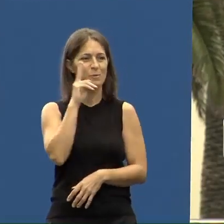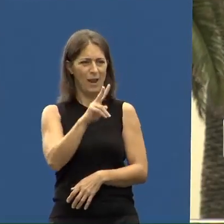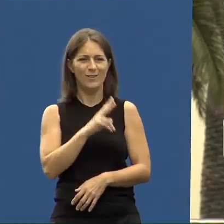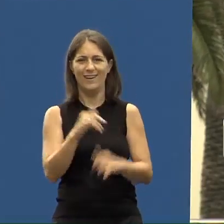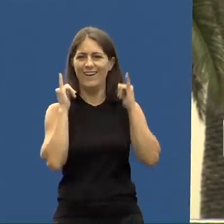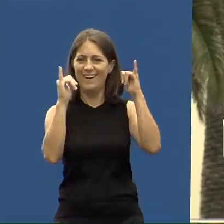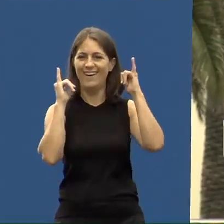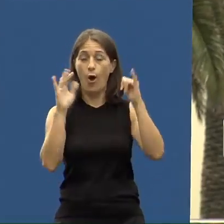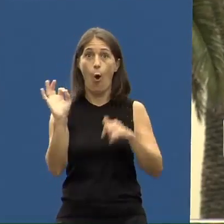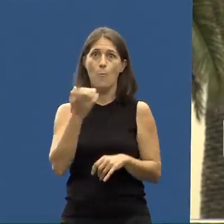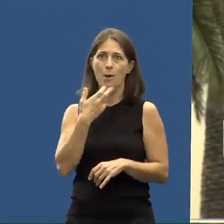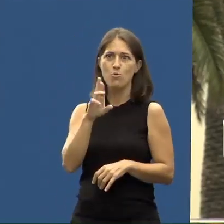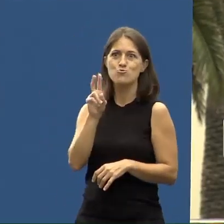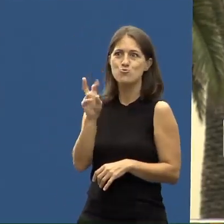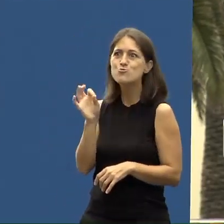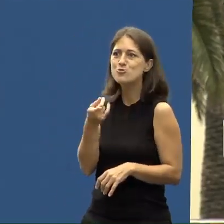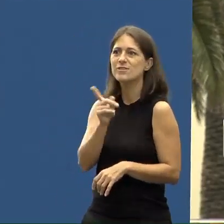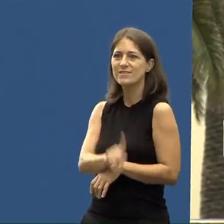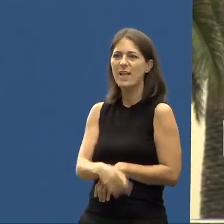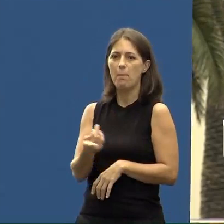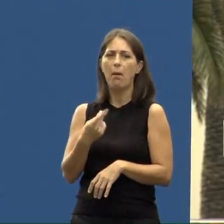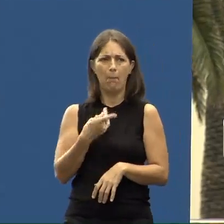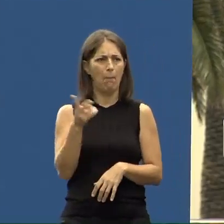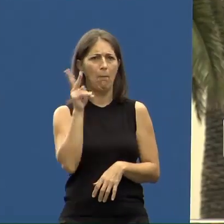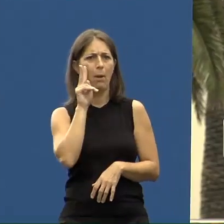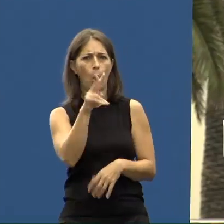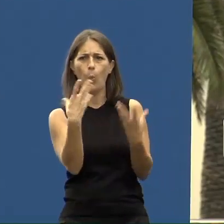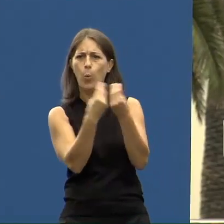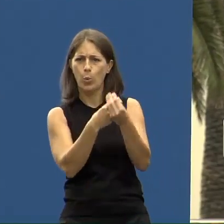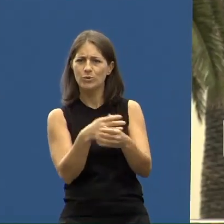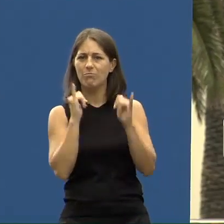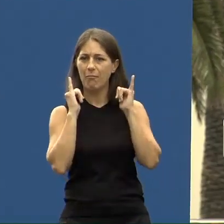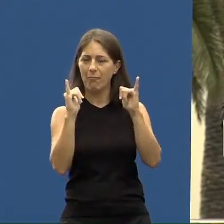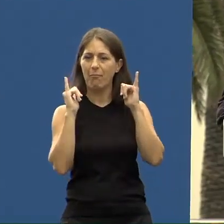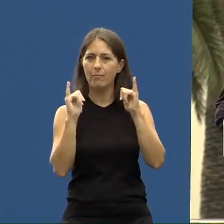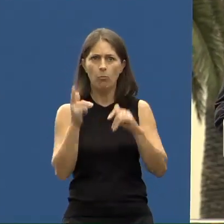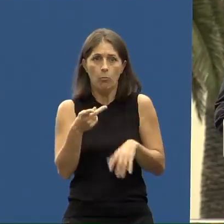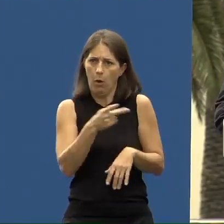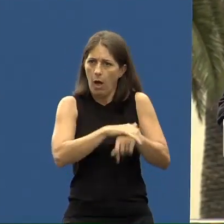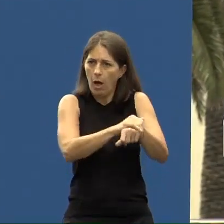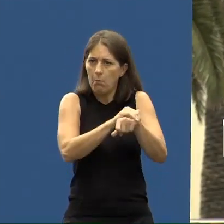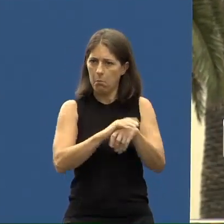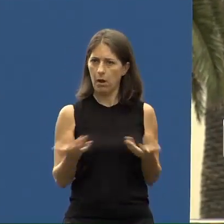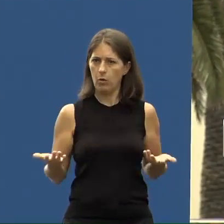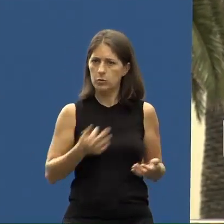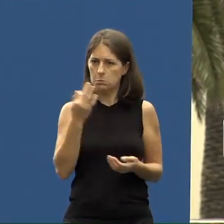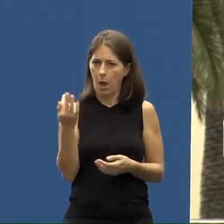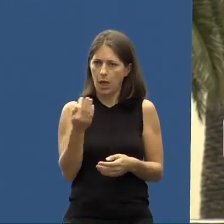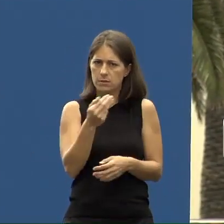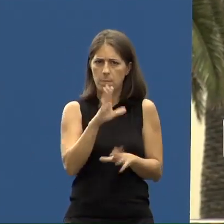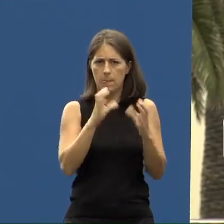divertido. Ou con Alfonso Rus, tamén o presidente da Deputación de Valencia. Sería divertido. E son amigos, porque son compañeros de